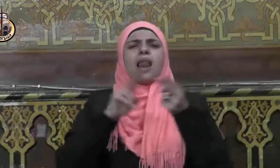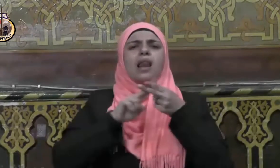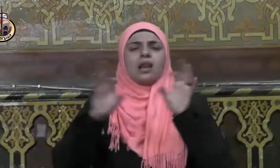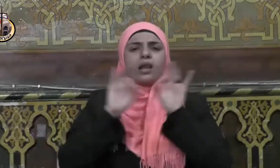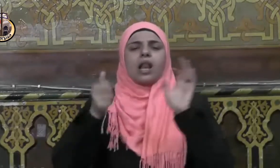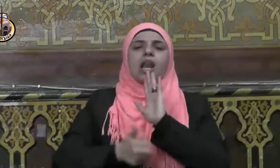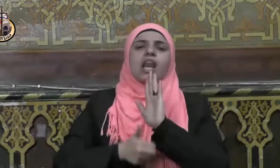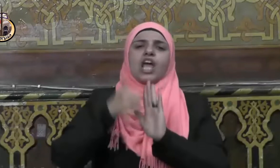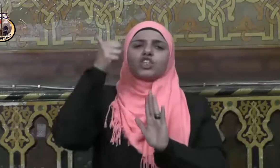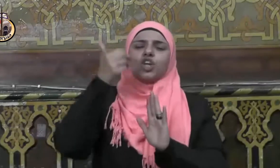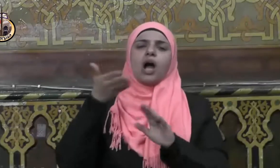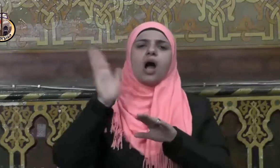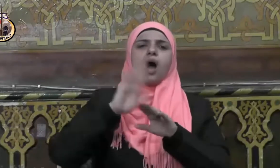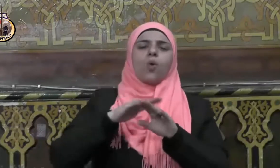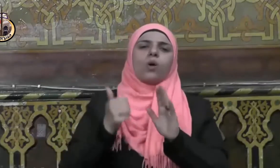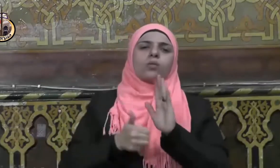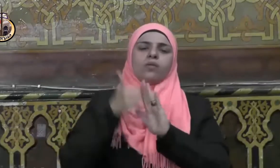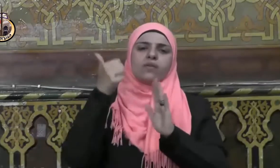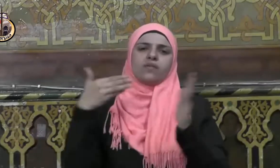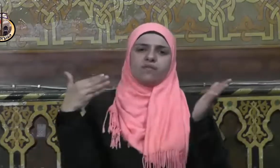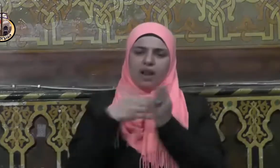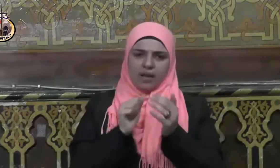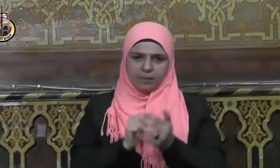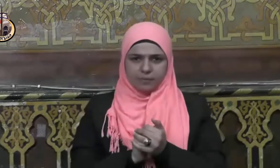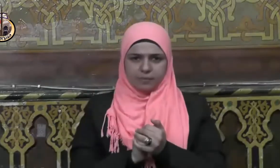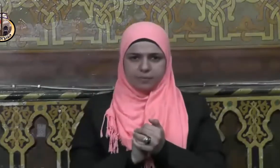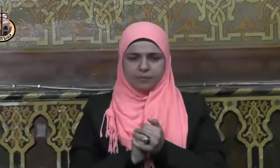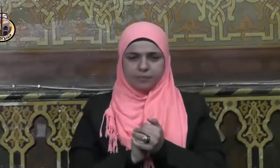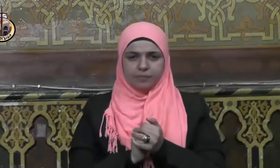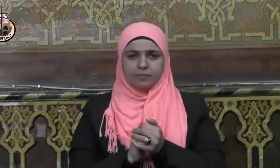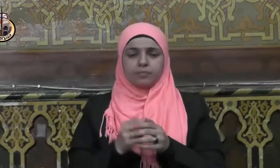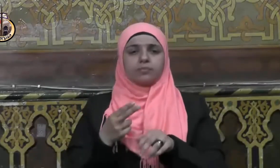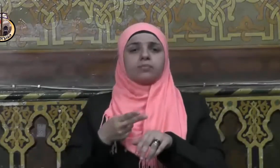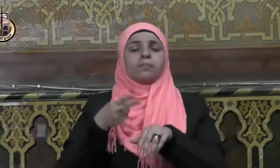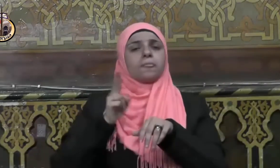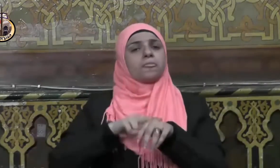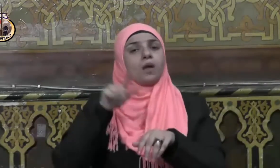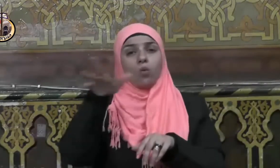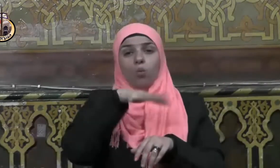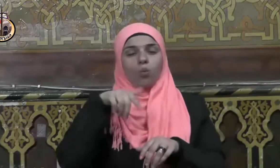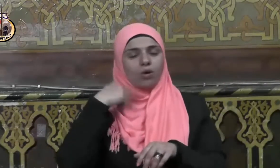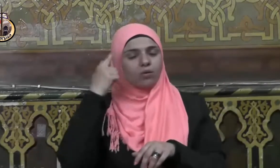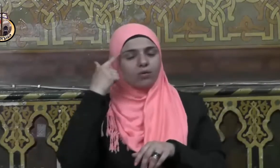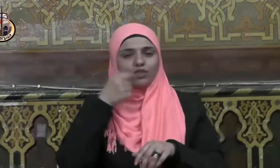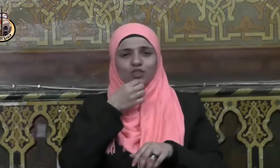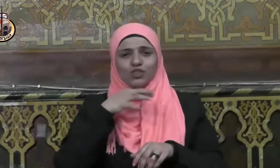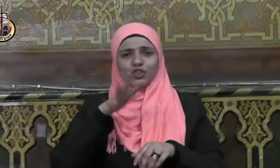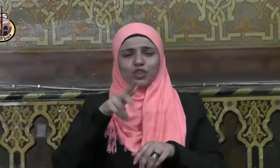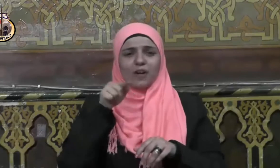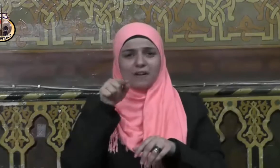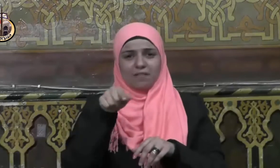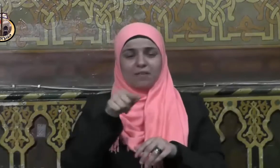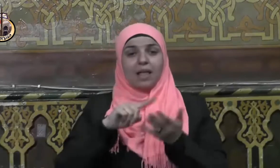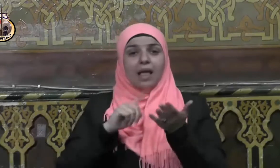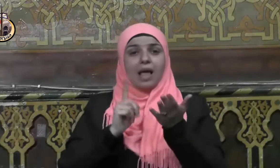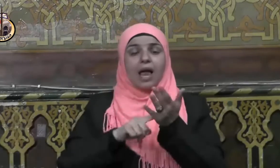أو ناجعة لها. ومما لا شك فيه أن قضية الوعي